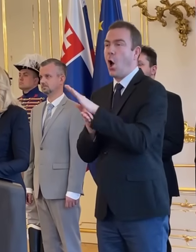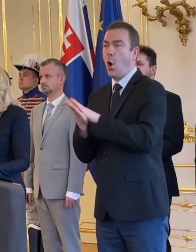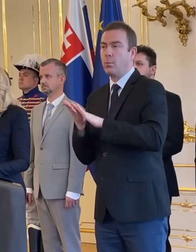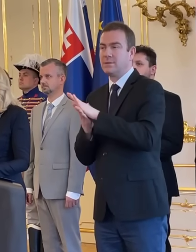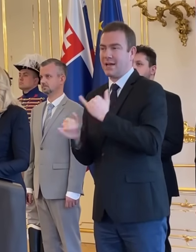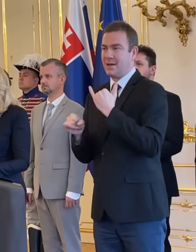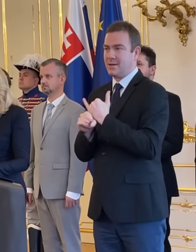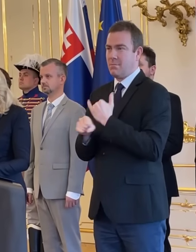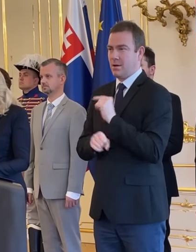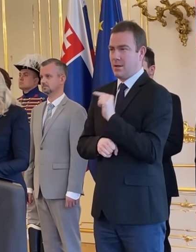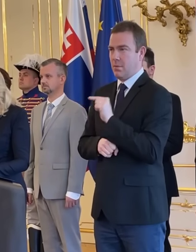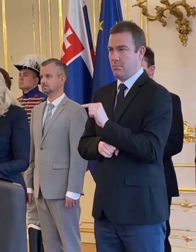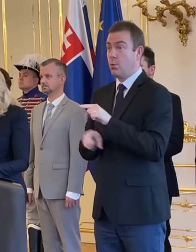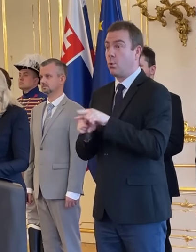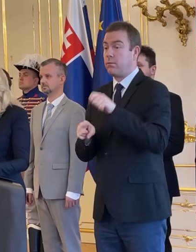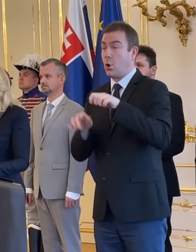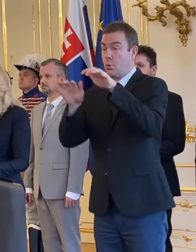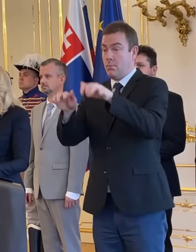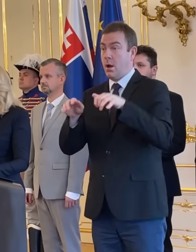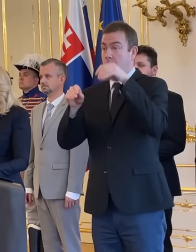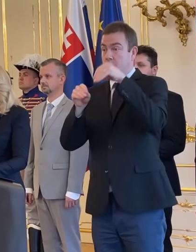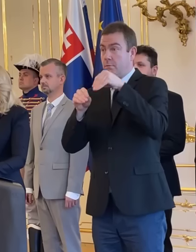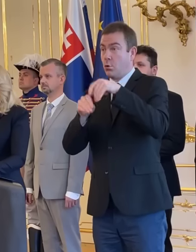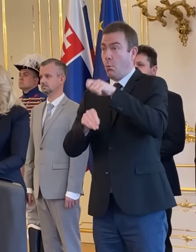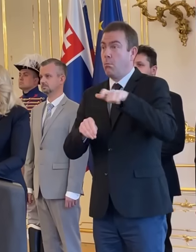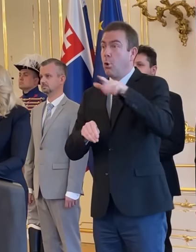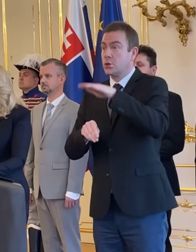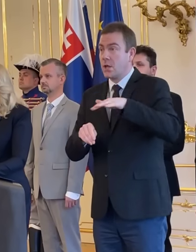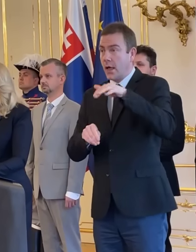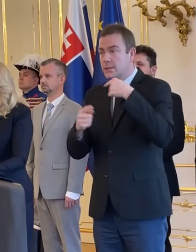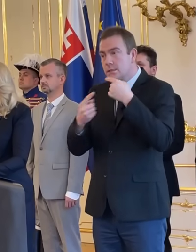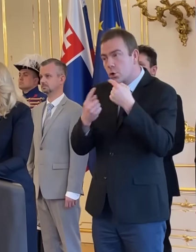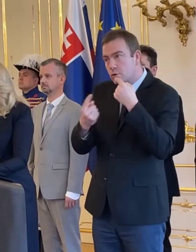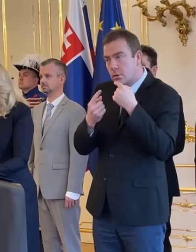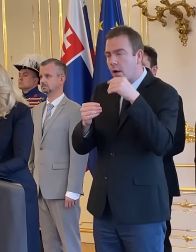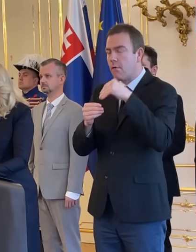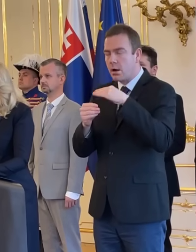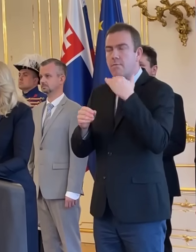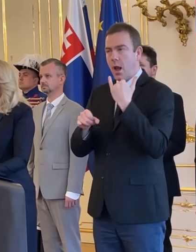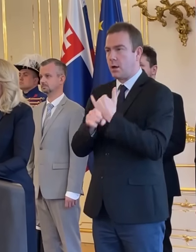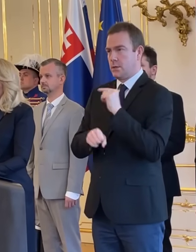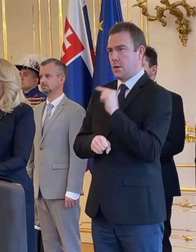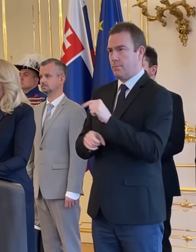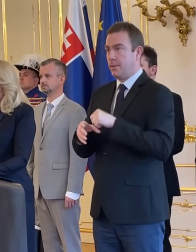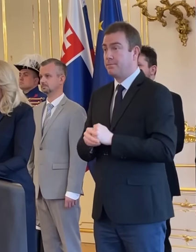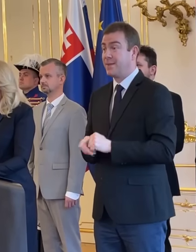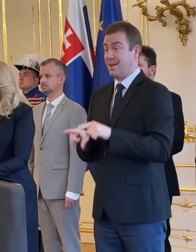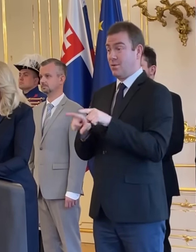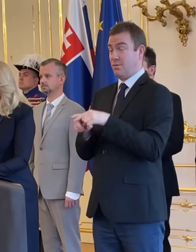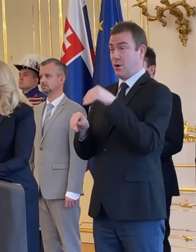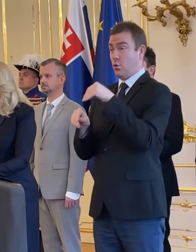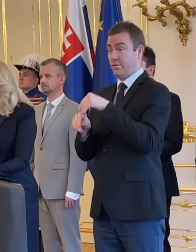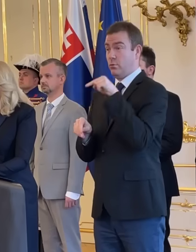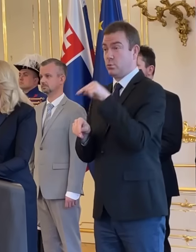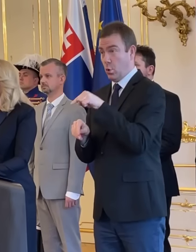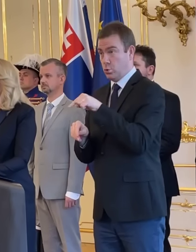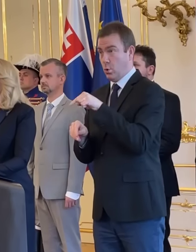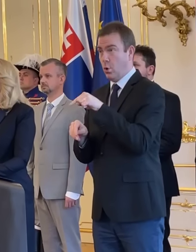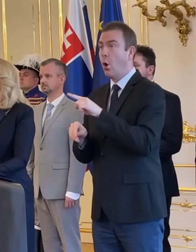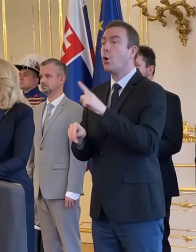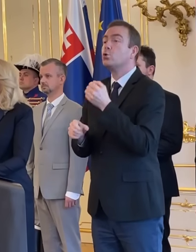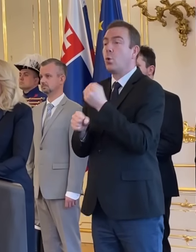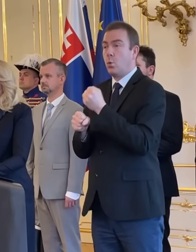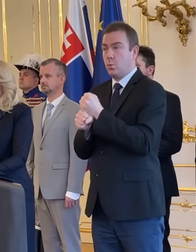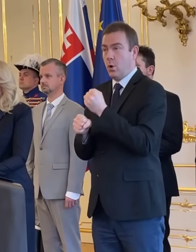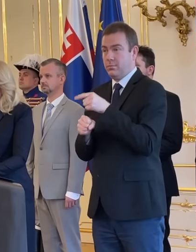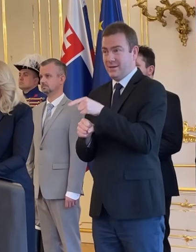v parlamente povedalo veľa. A aj o tom, že sa na príprave a schválení novely podielali aj tí, ktorým novela